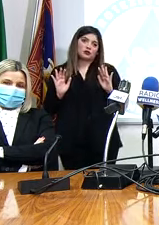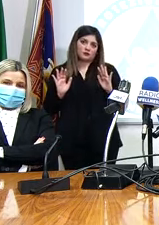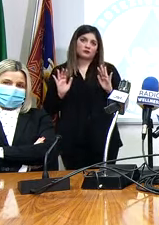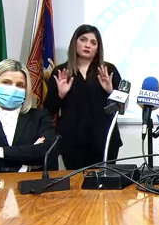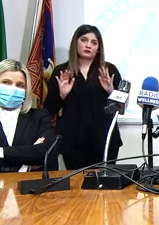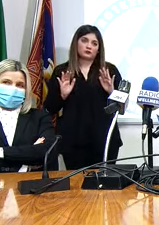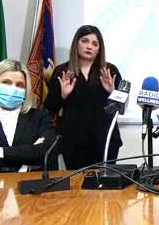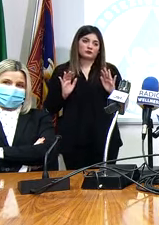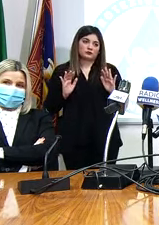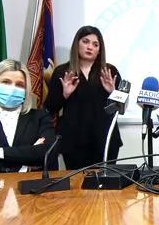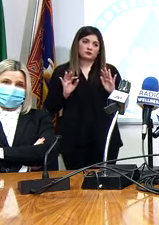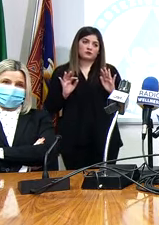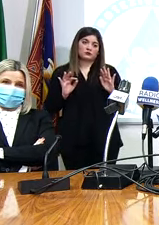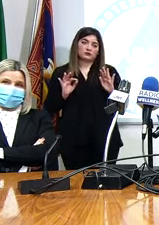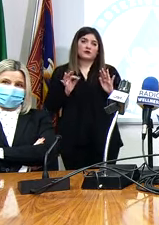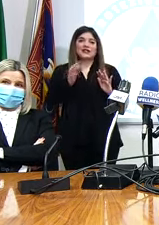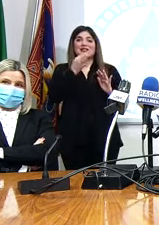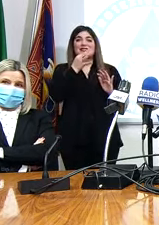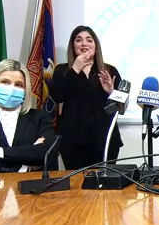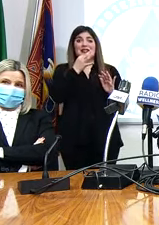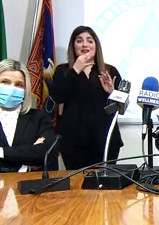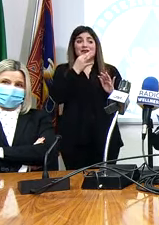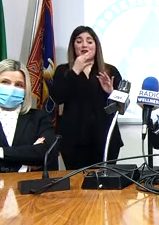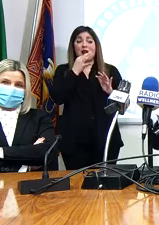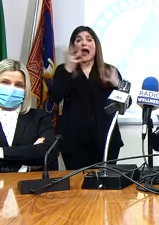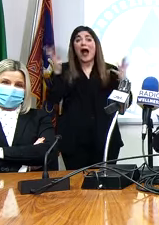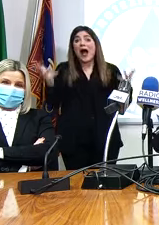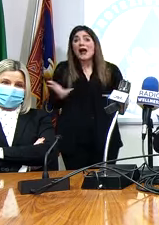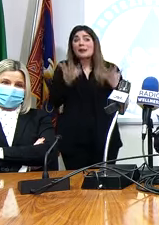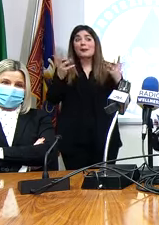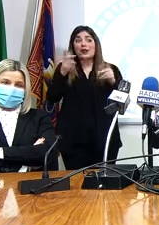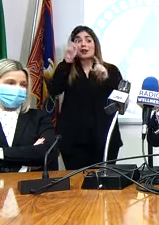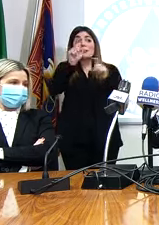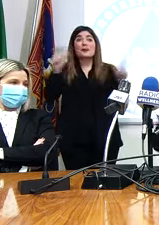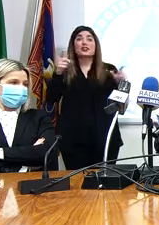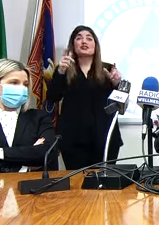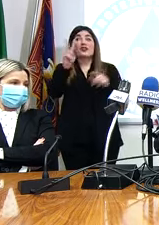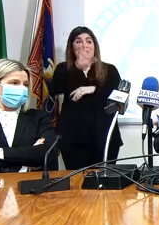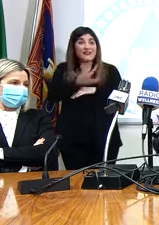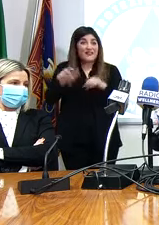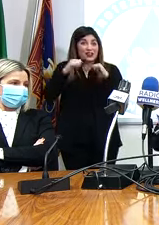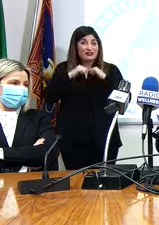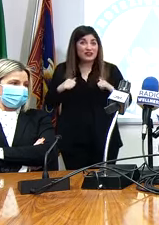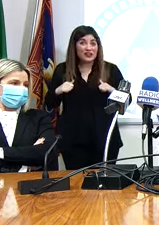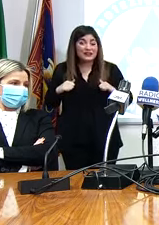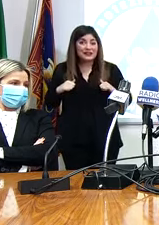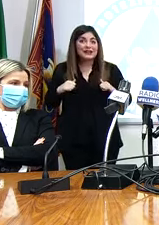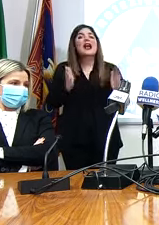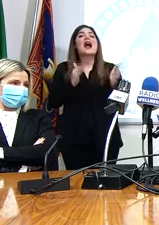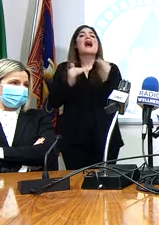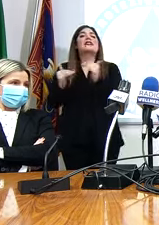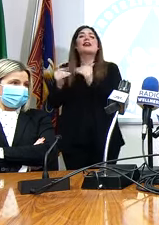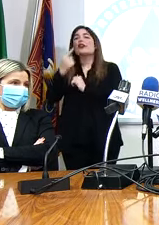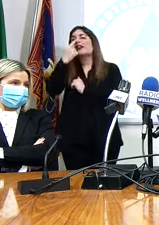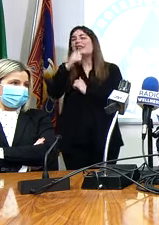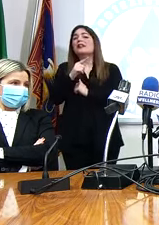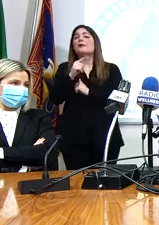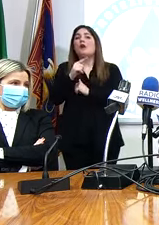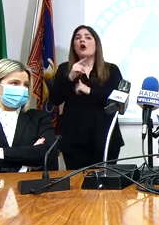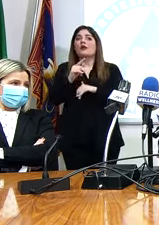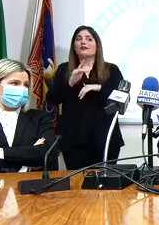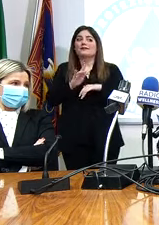boa nelle vaccinazioni per tutti quei veneti che sono fortemente esposti, che sono categorie fragili o che comunque hanno più titolo